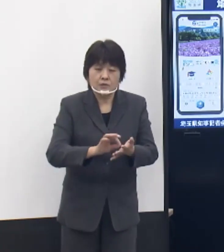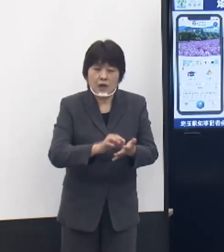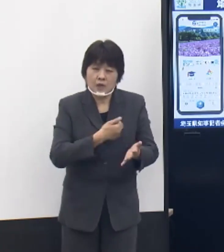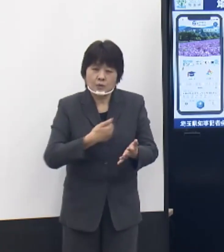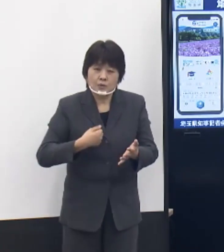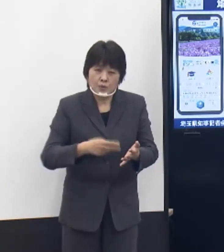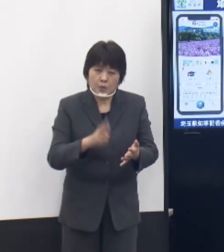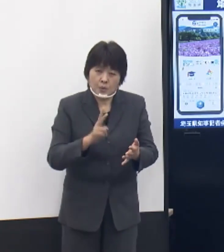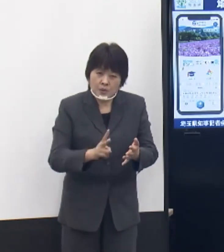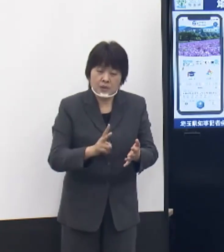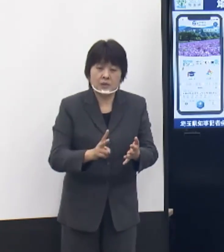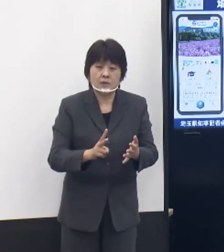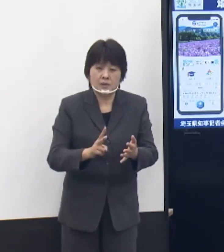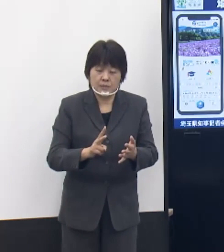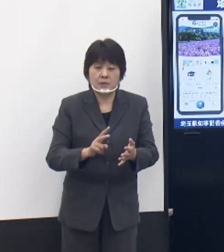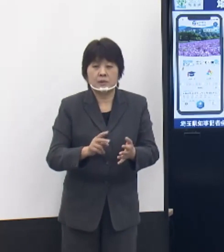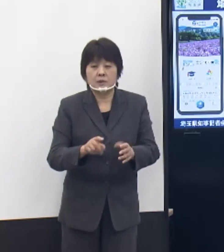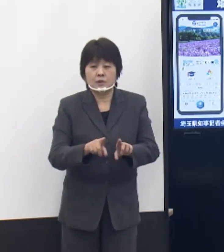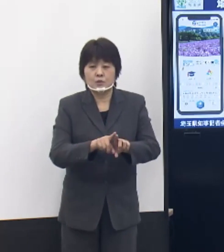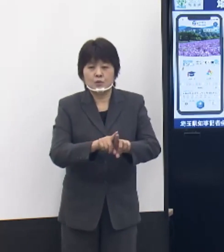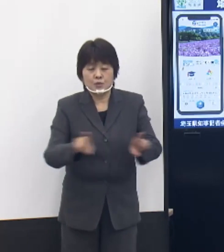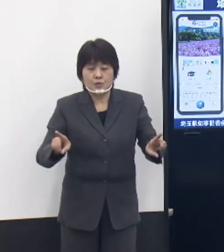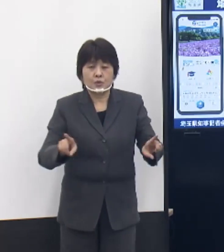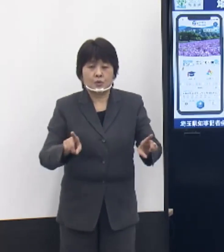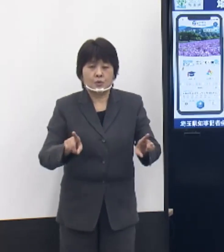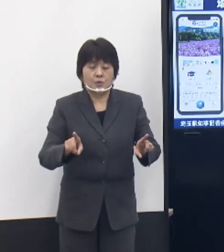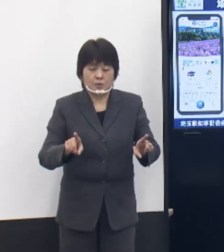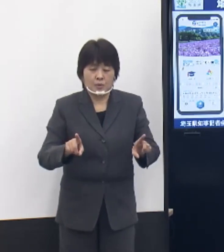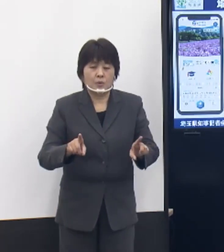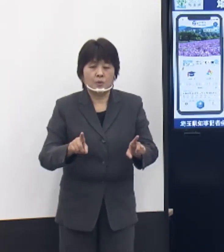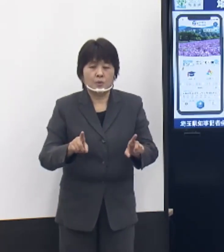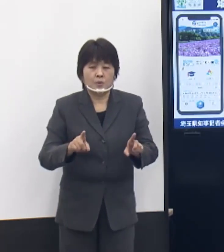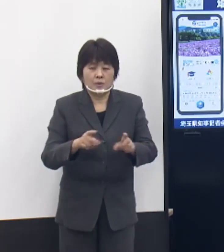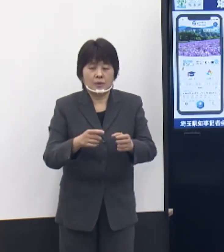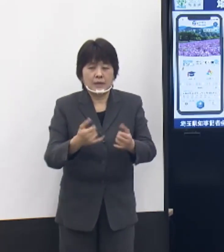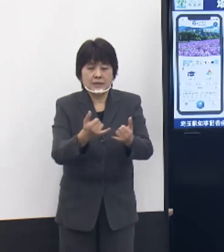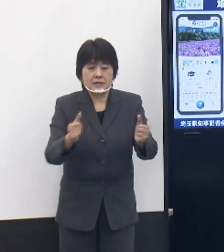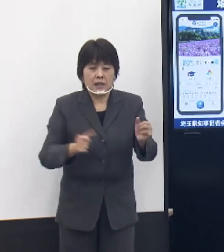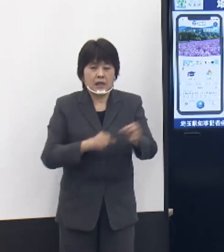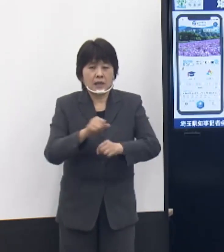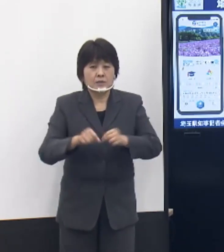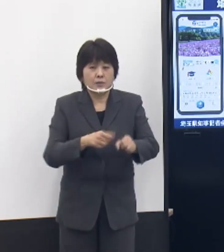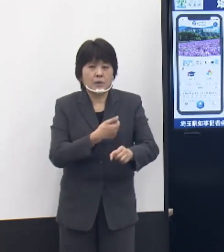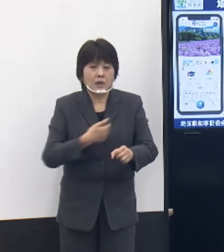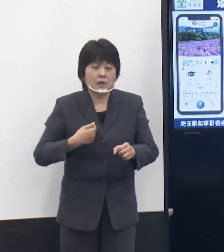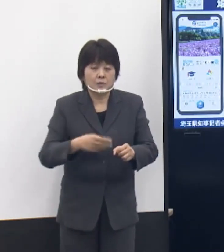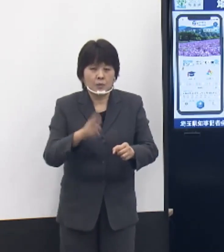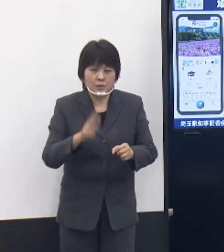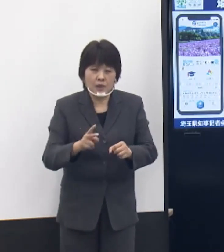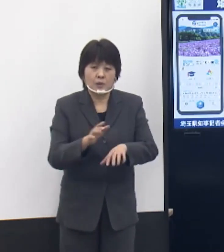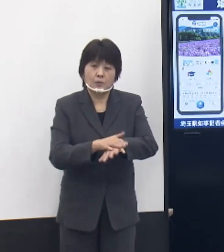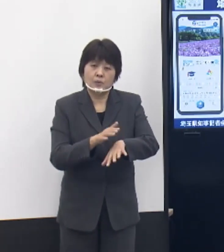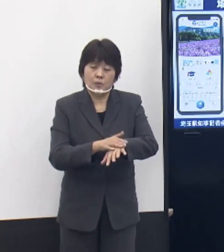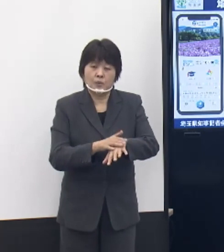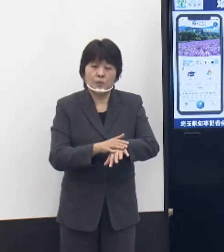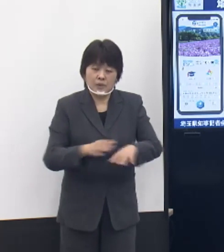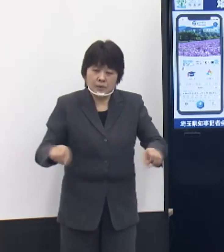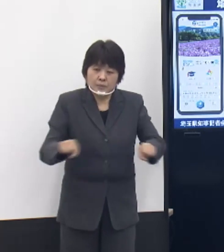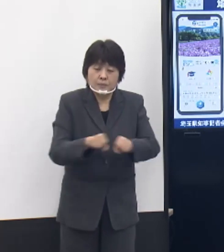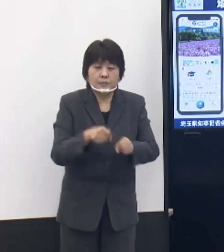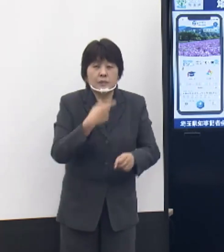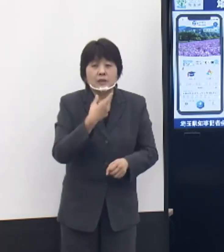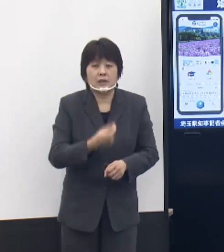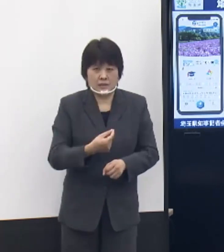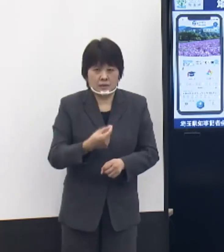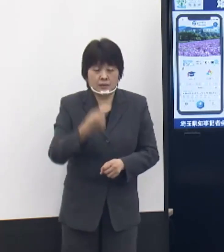方も制限をかけることなく通常の経済社会活動が営めるような形に結びつけていきたいというふう